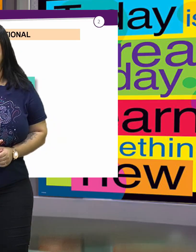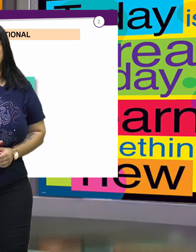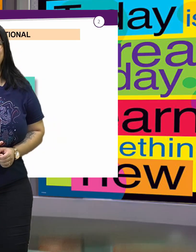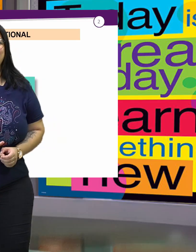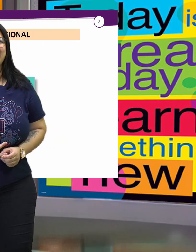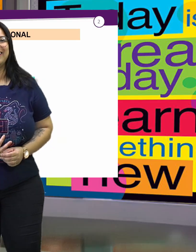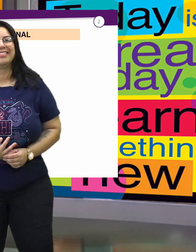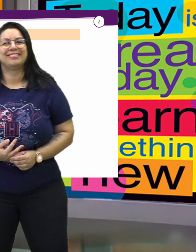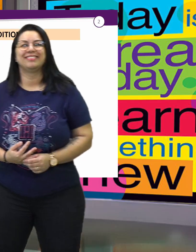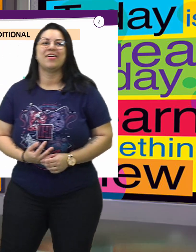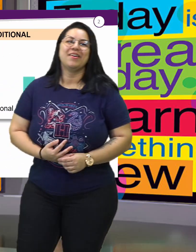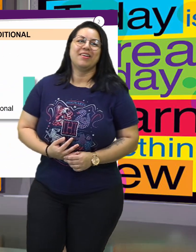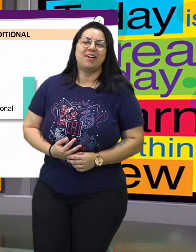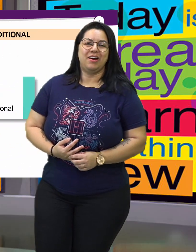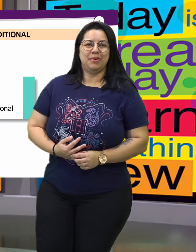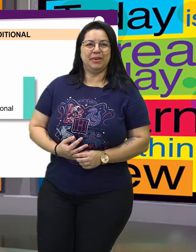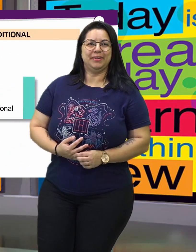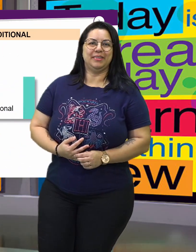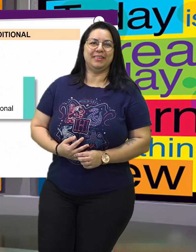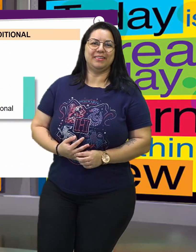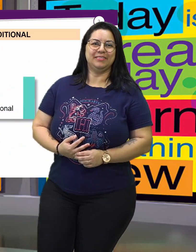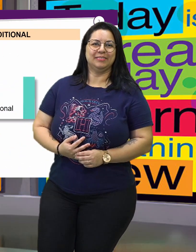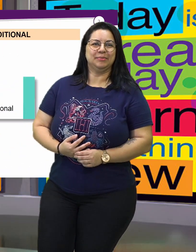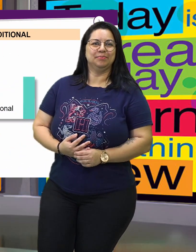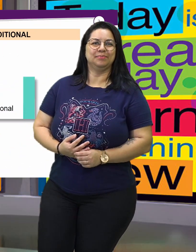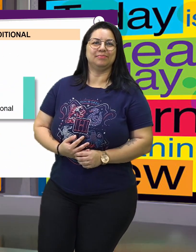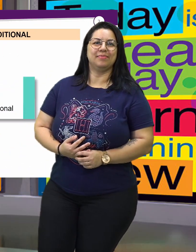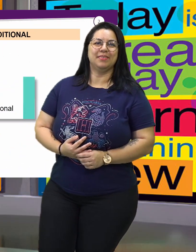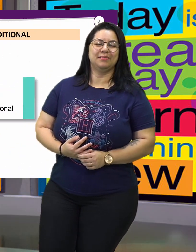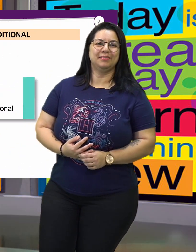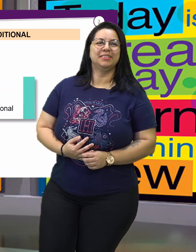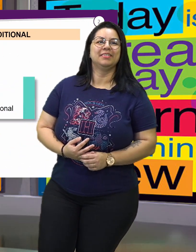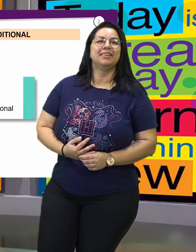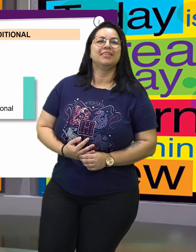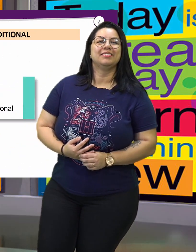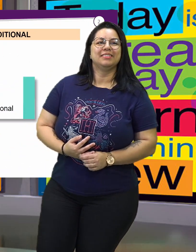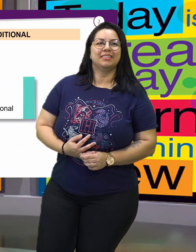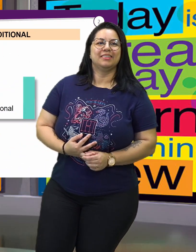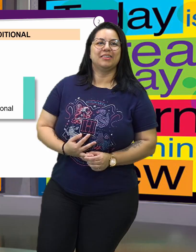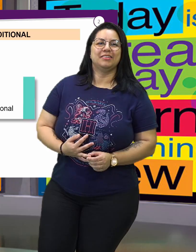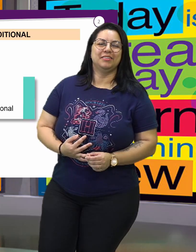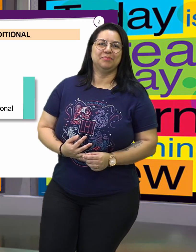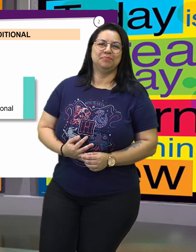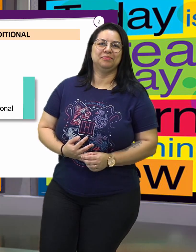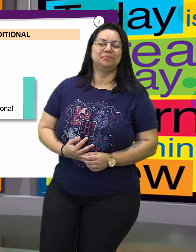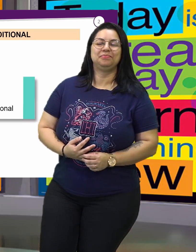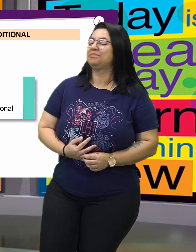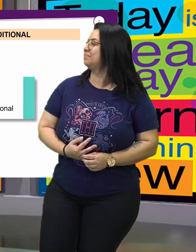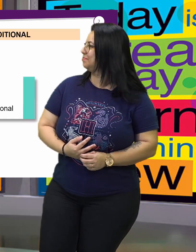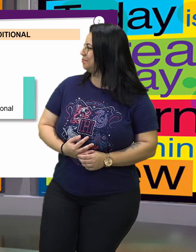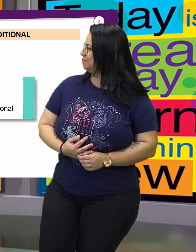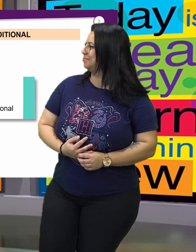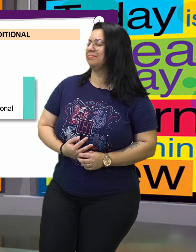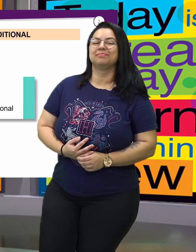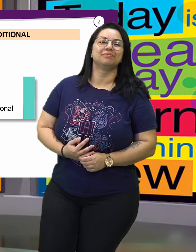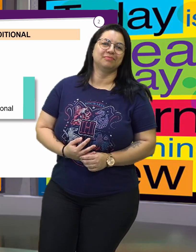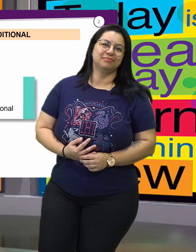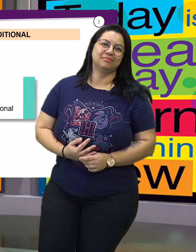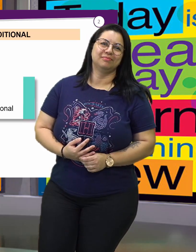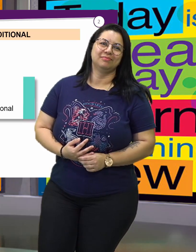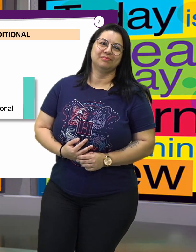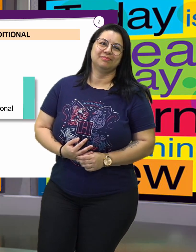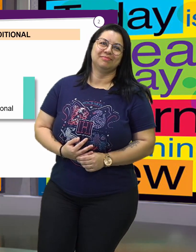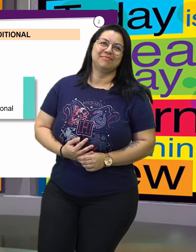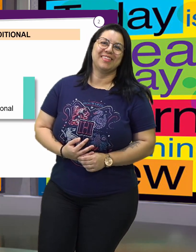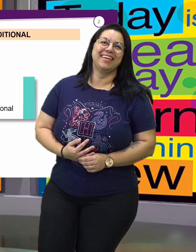aqui, a aula da segunda condicional, e tem esse título, né, de if the second conditional, se a segunda condicional,